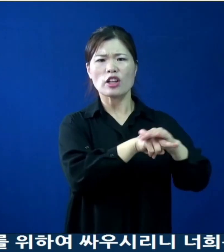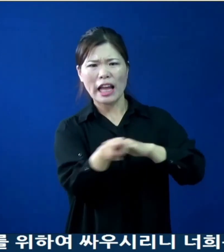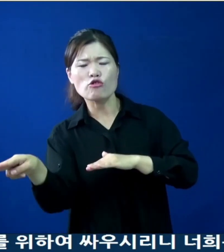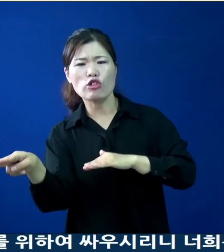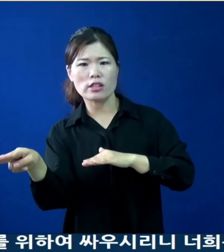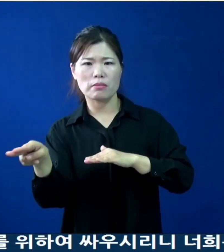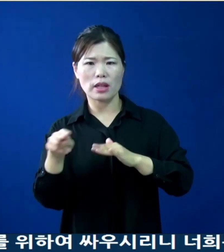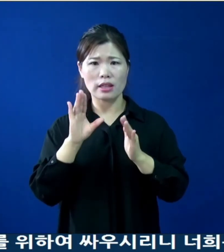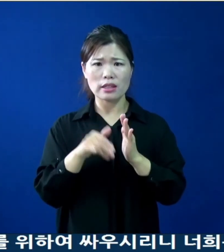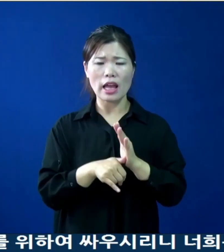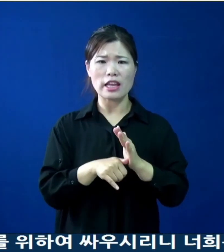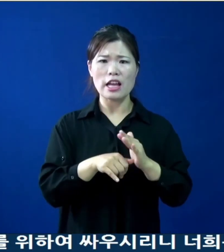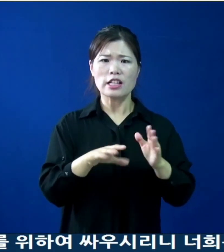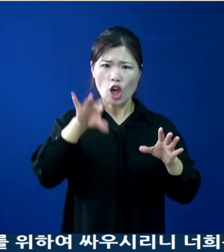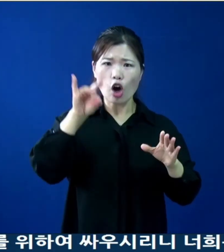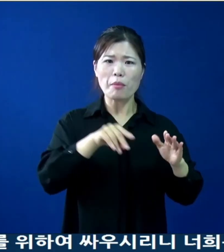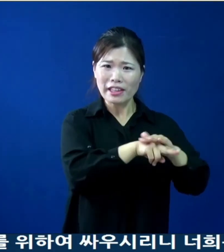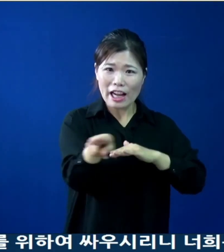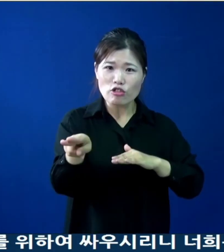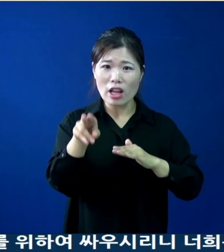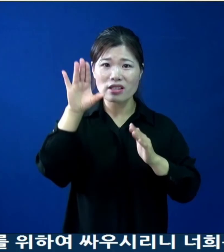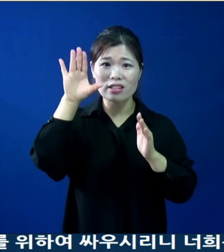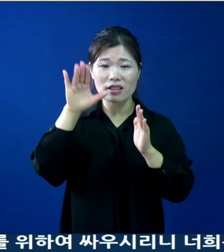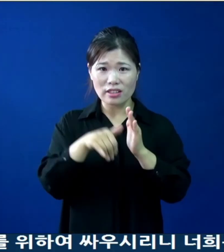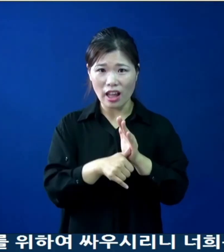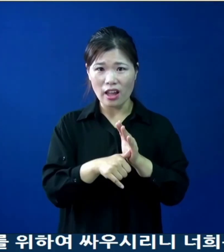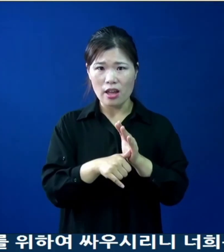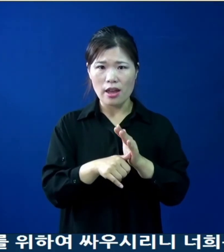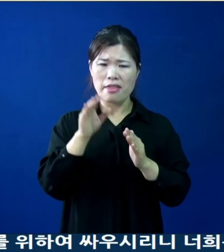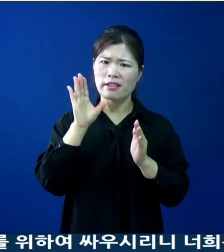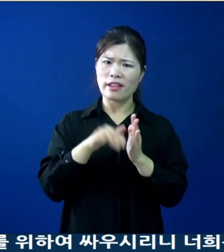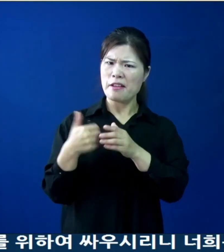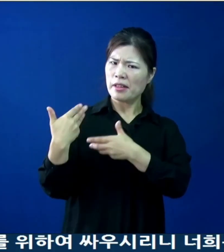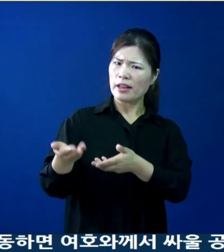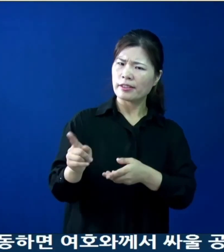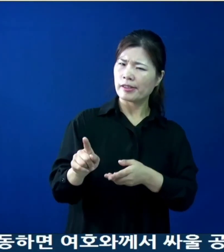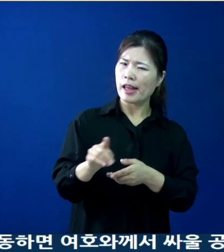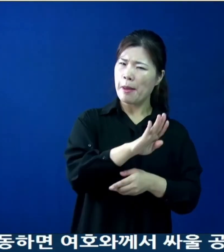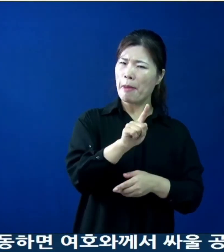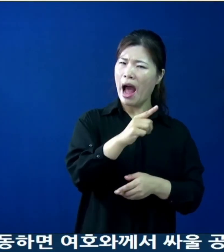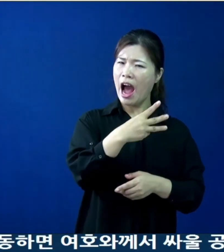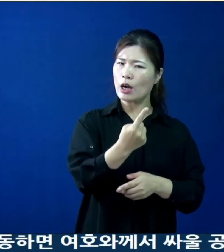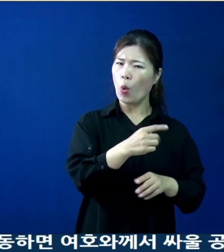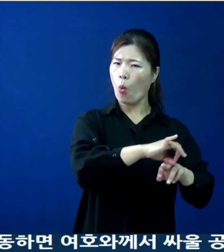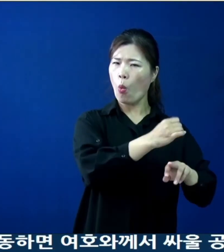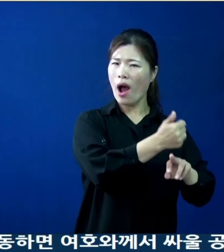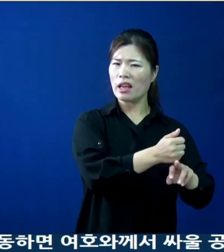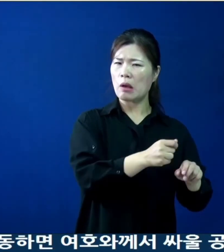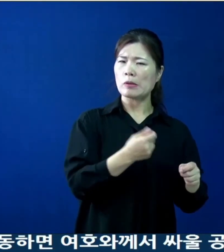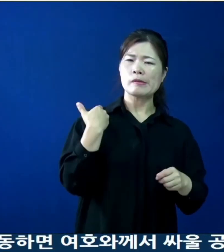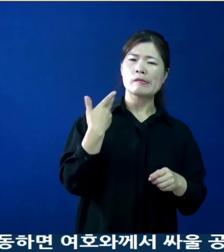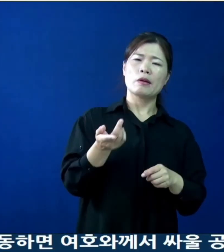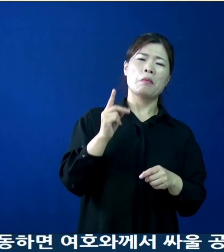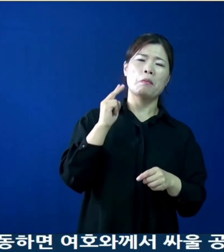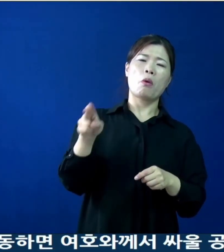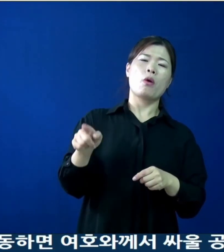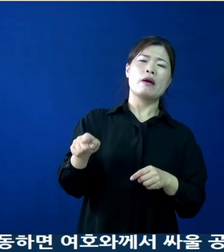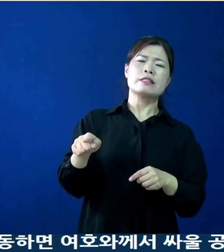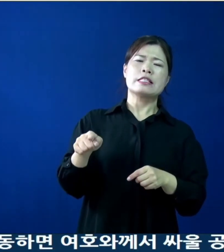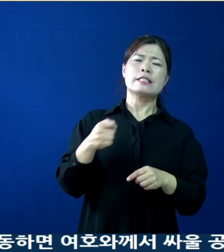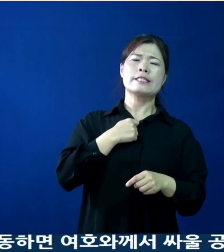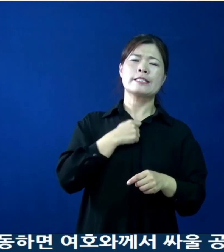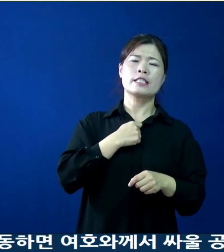이 탈출해서 처음에 가만히 가게 했더니 바로가 속상한 거예요. 뒤쫓았죠. 큰 군대를 이끌고